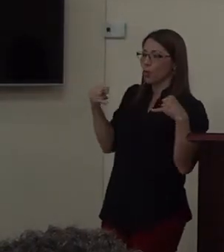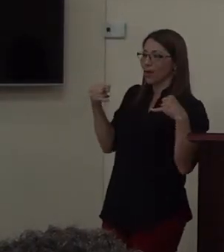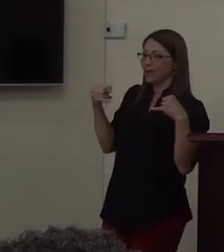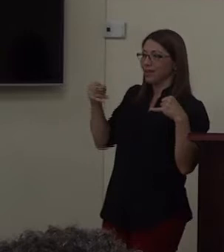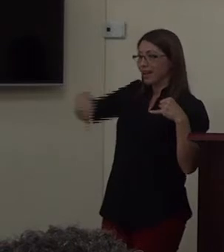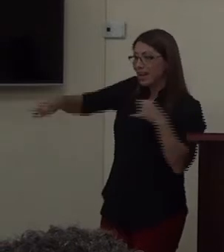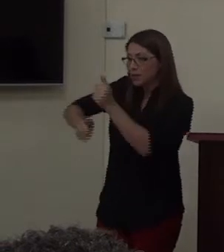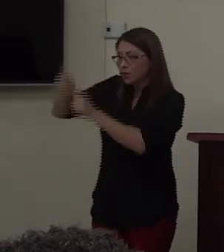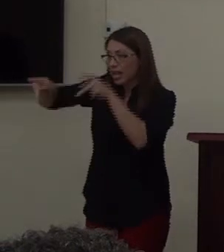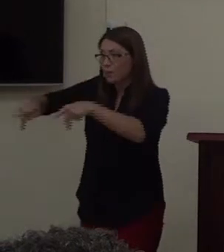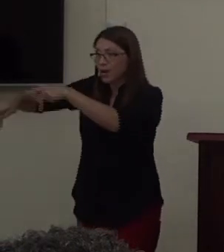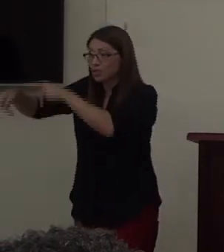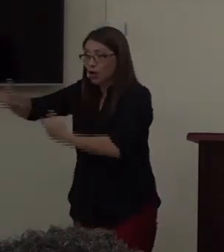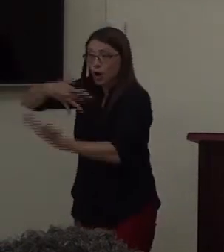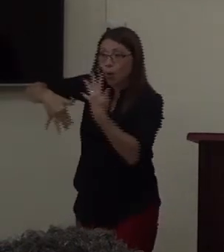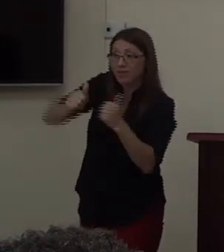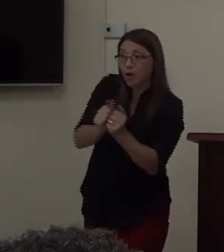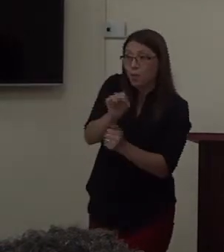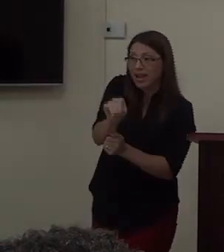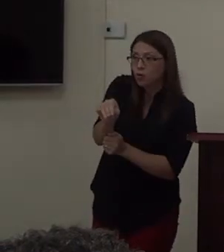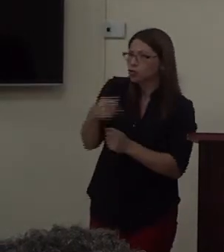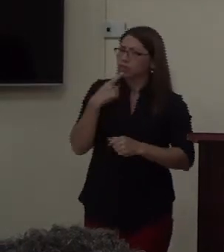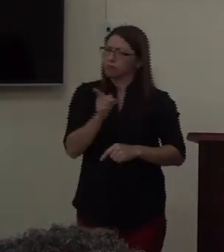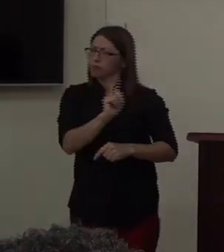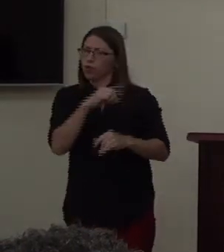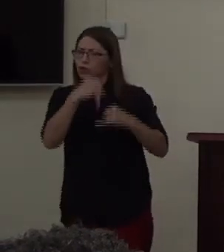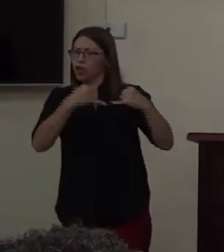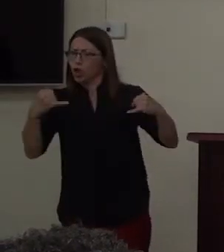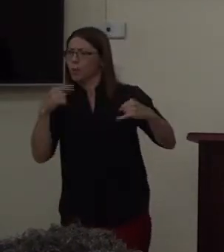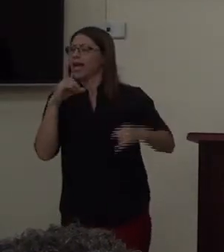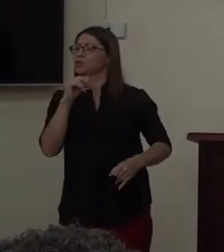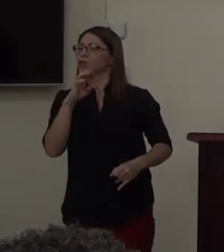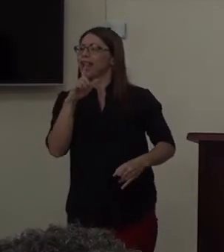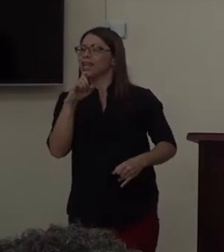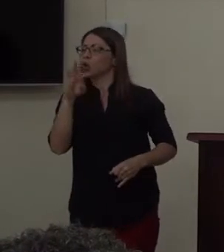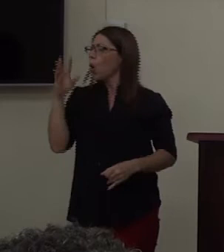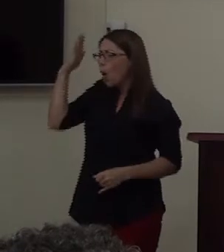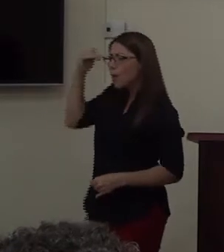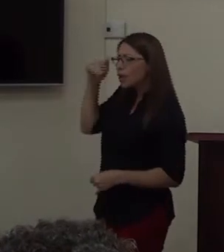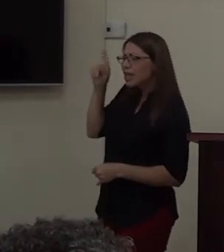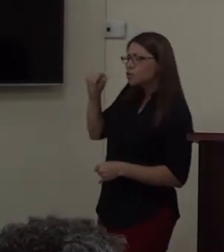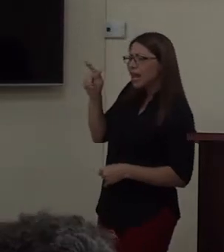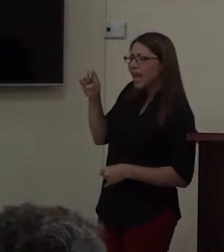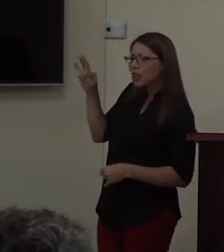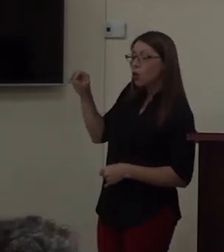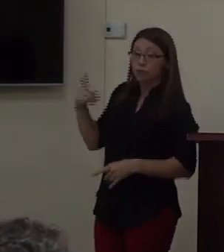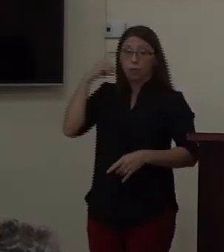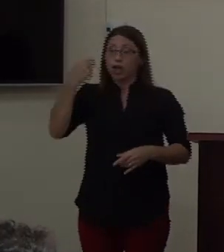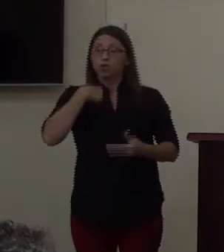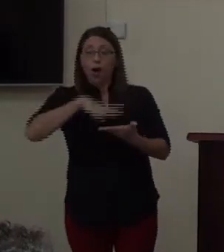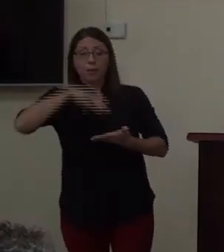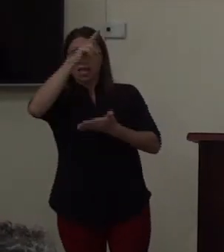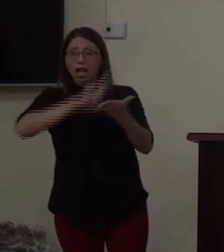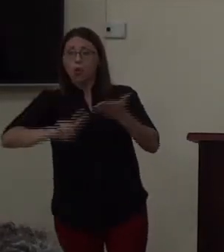local que convive con los malecos, ¿verdad? No es un idioma, es un dialecto. ¿Y por qué es un dialecto? Bueno, porque yo aprendí en la voz que